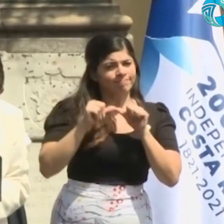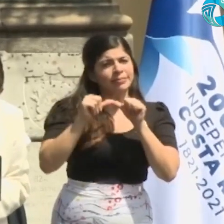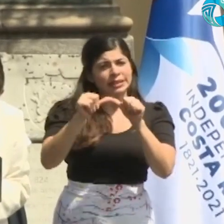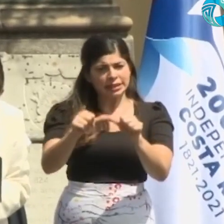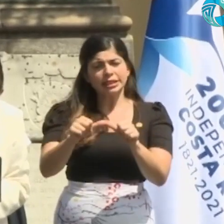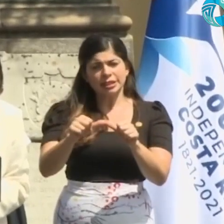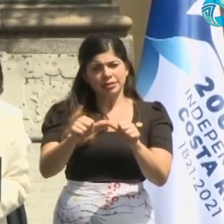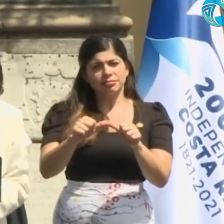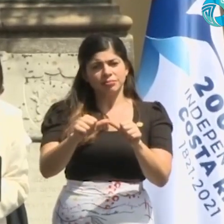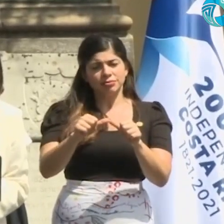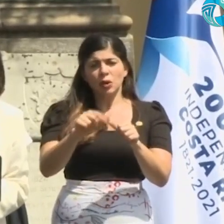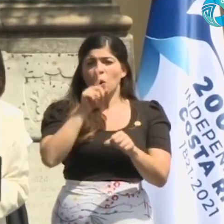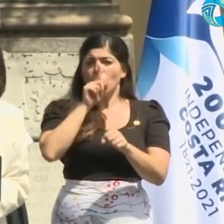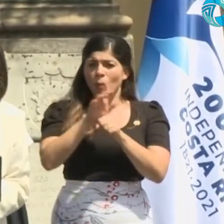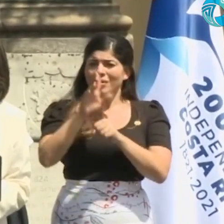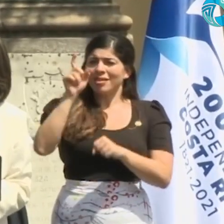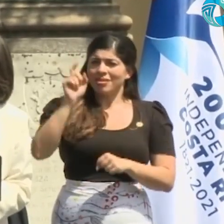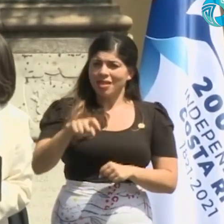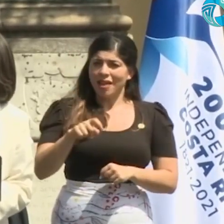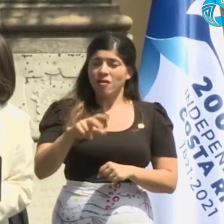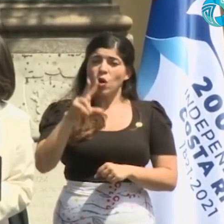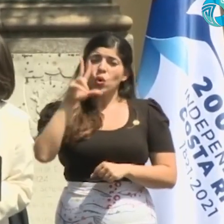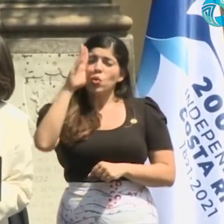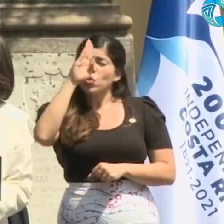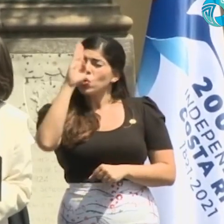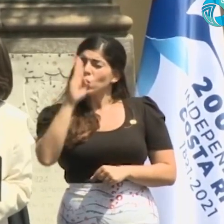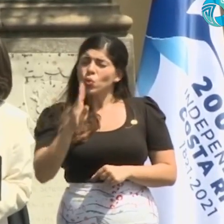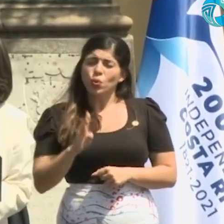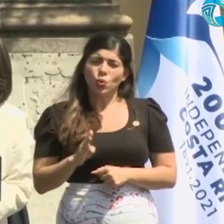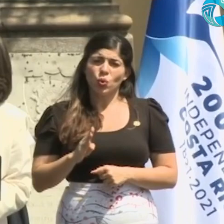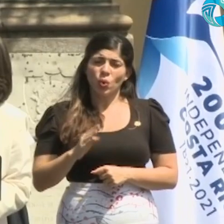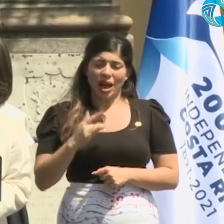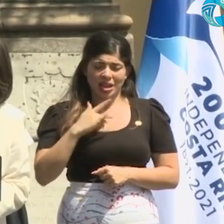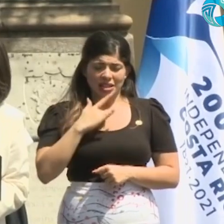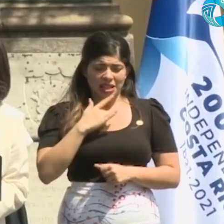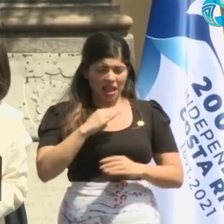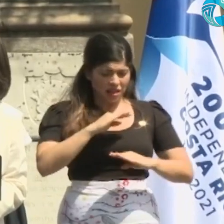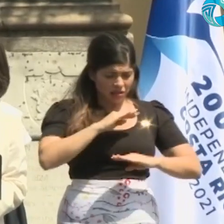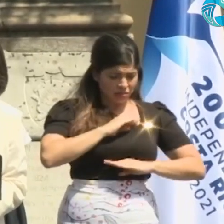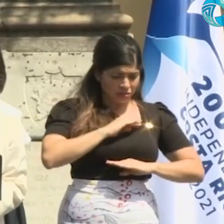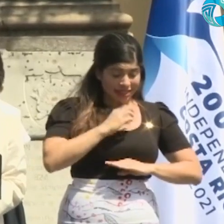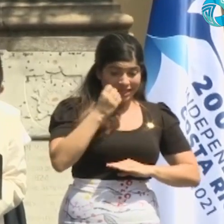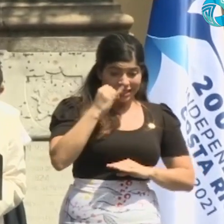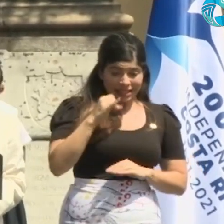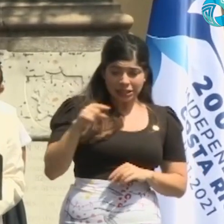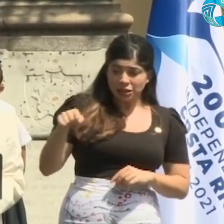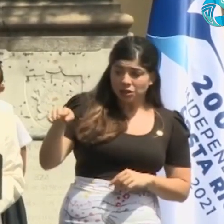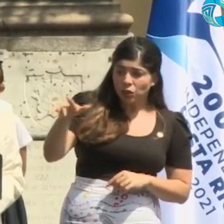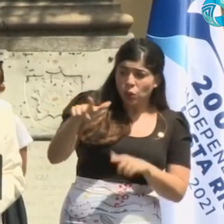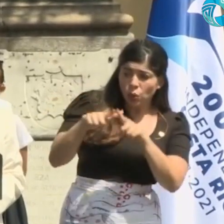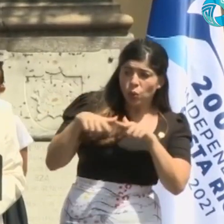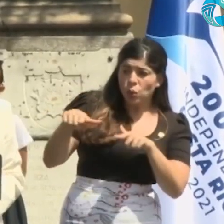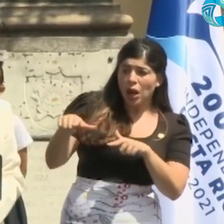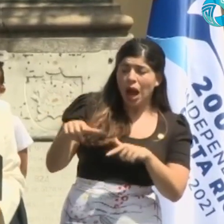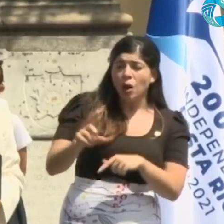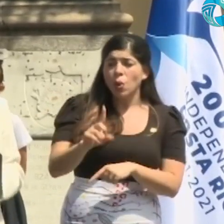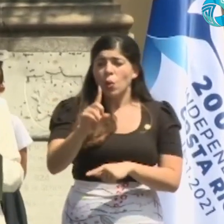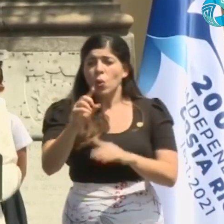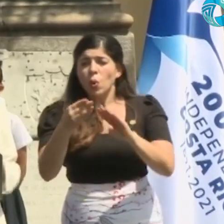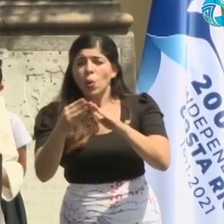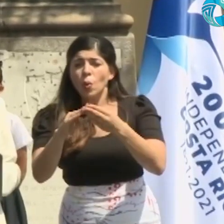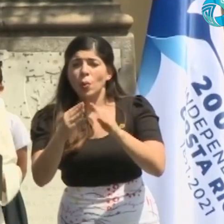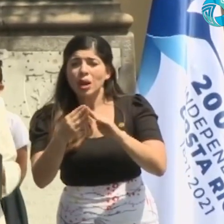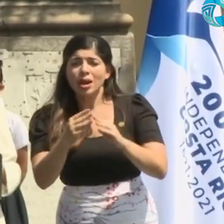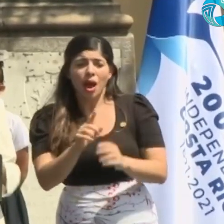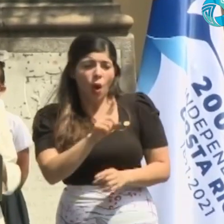de ser que no nos conformemos nunca si hay un territorio, una comunidad,